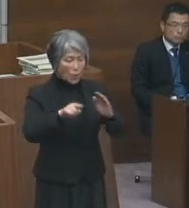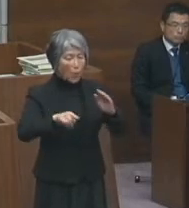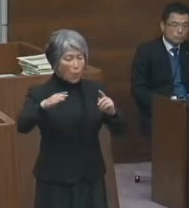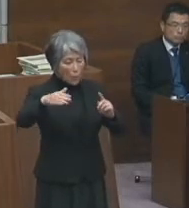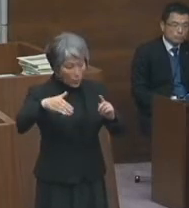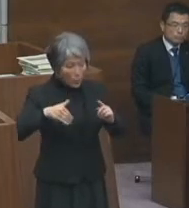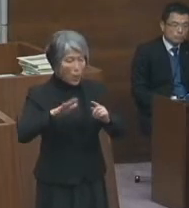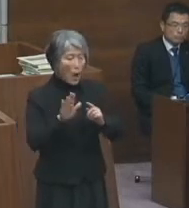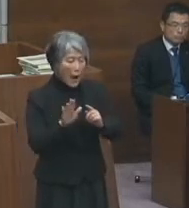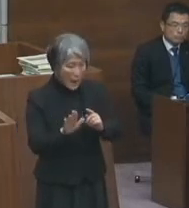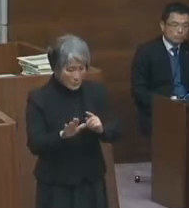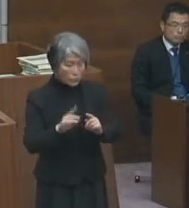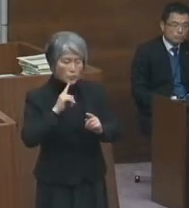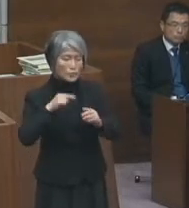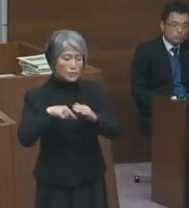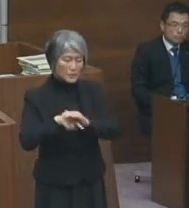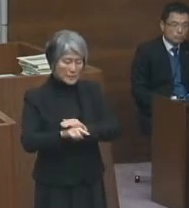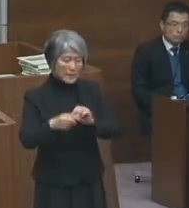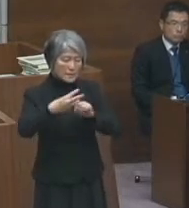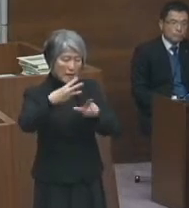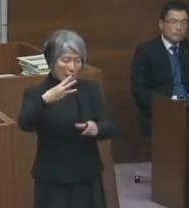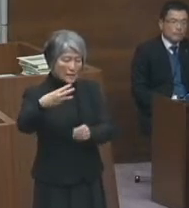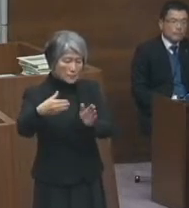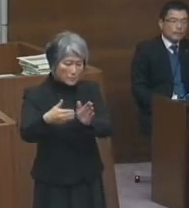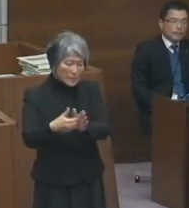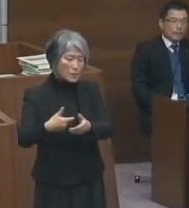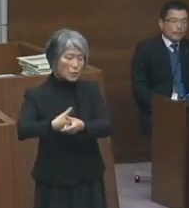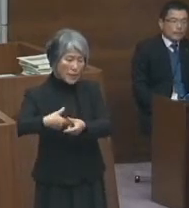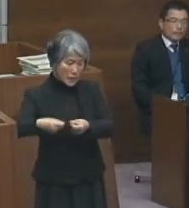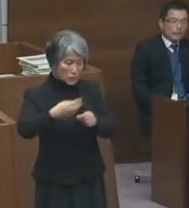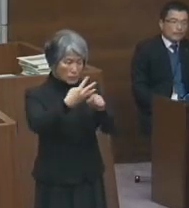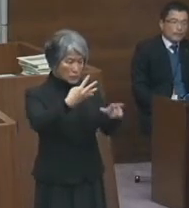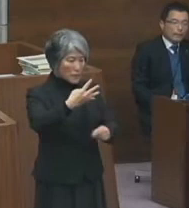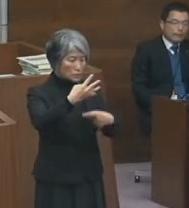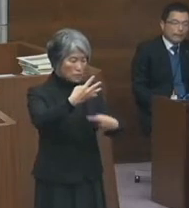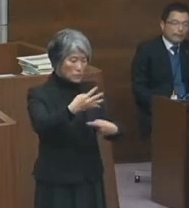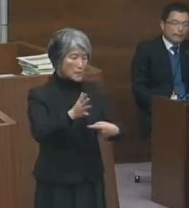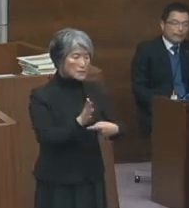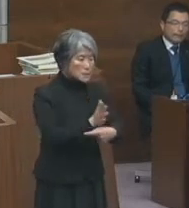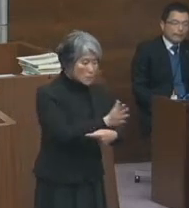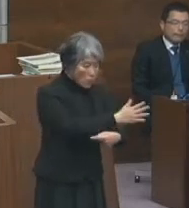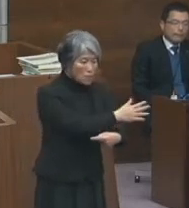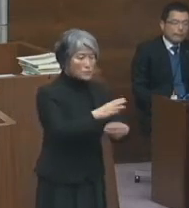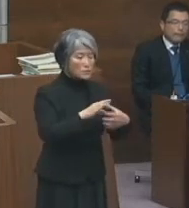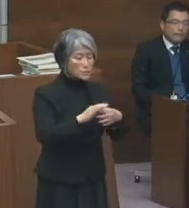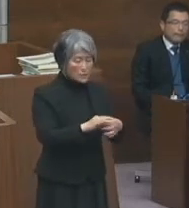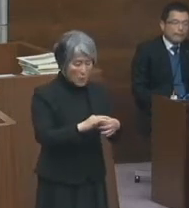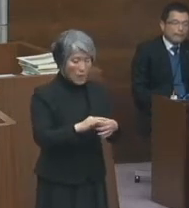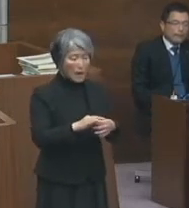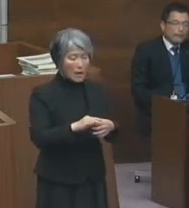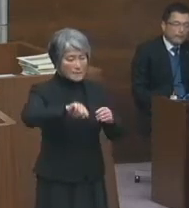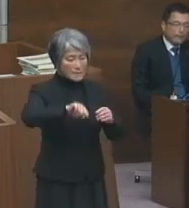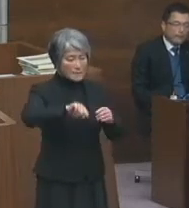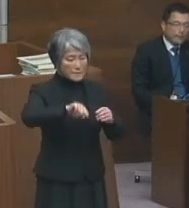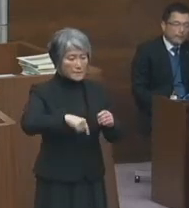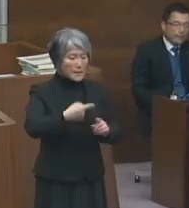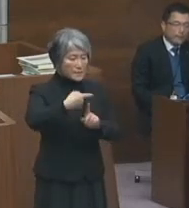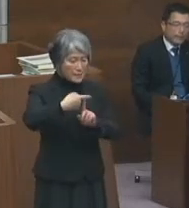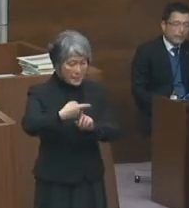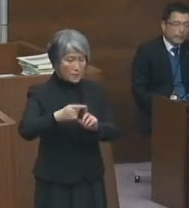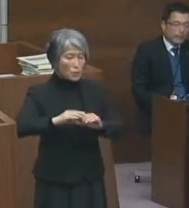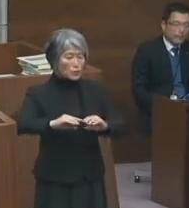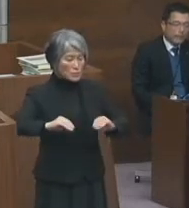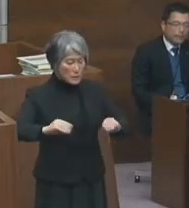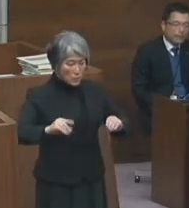までの契約期間となり、4月以降の対応につきましては、JT 跡地の公募売却の結果を踏まえ、双方